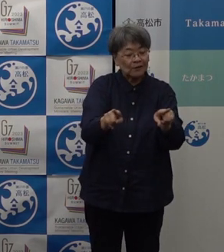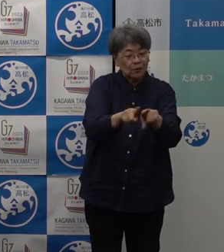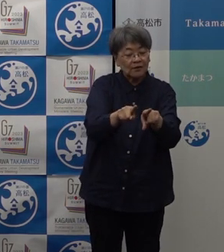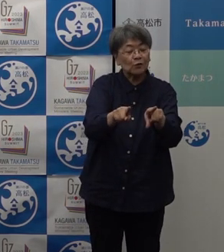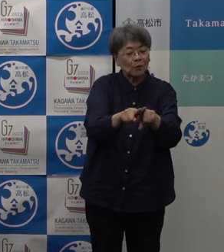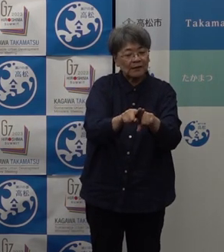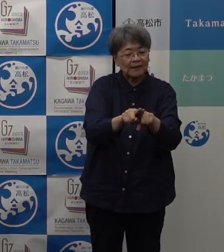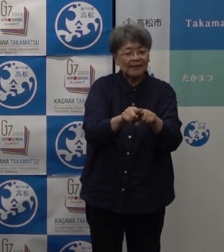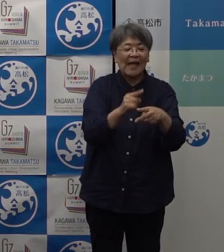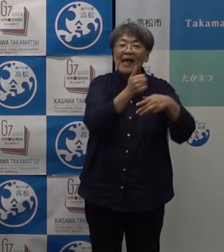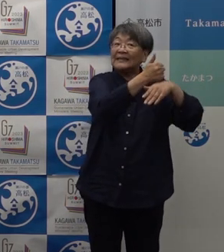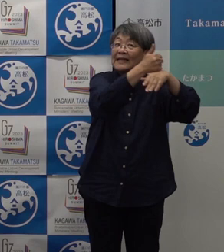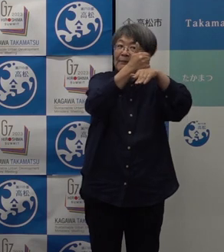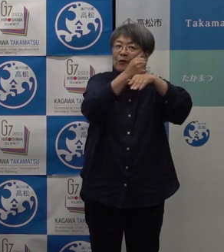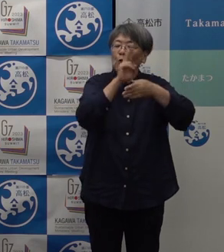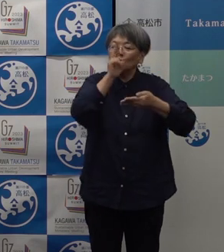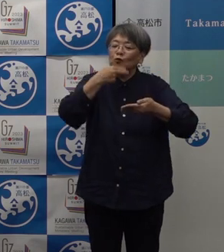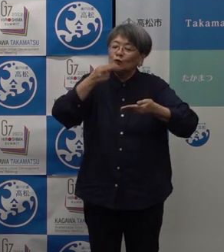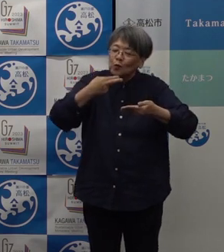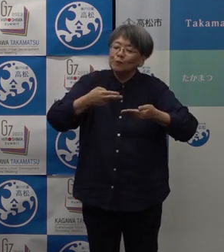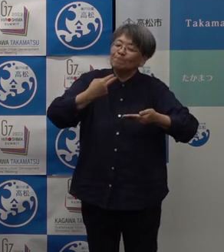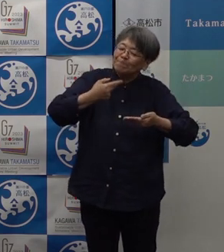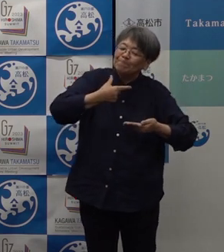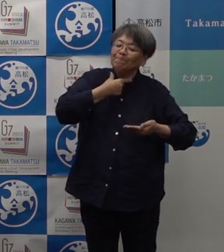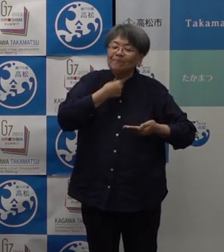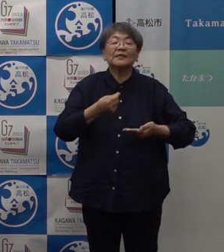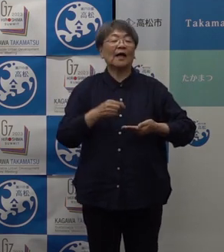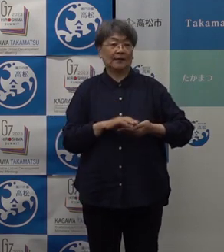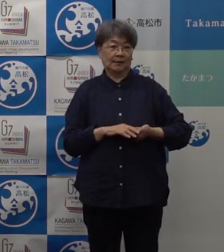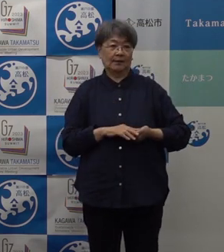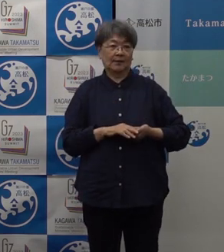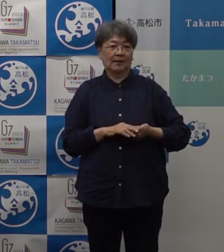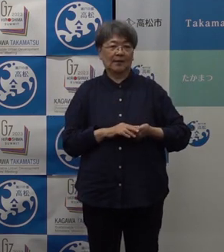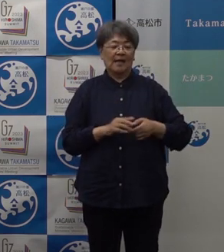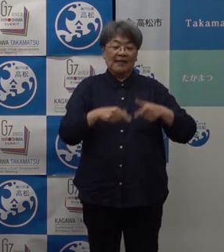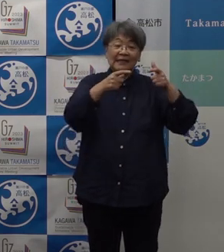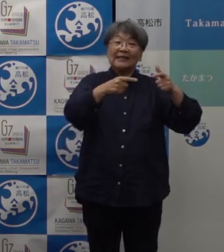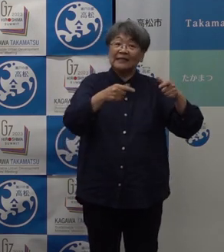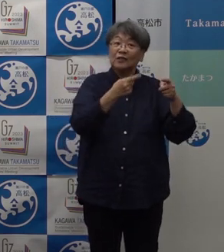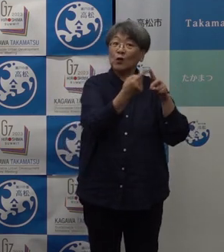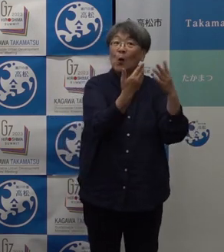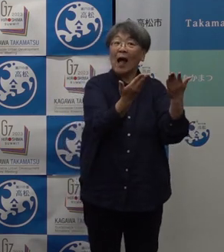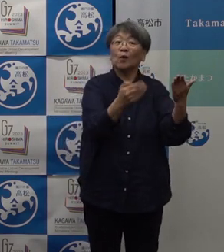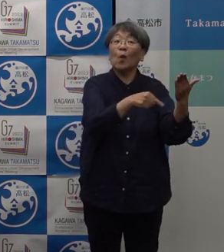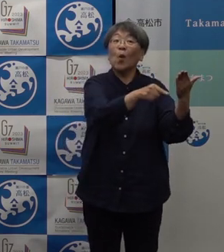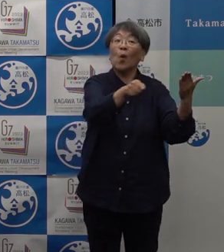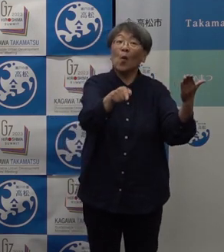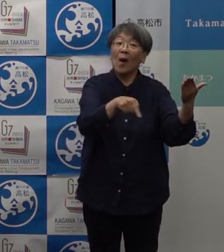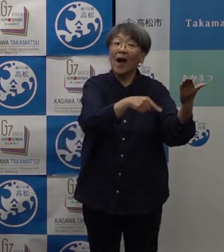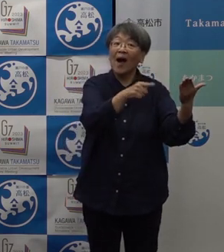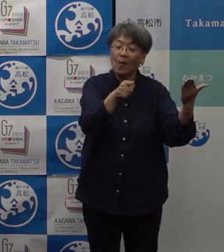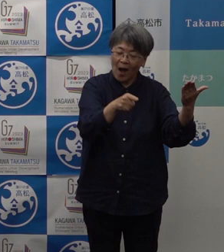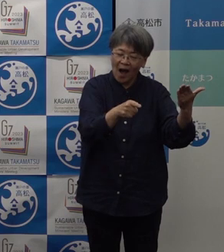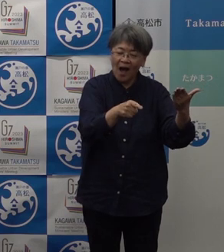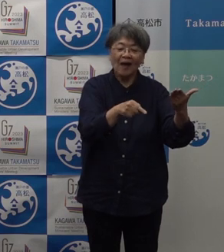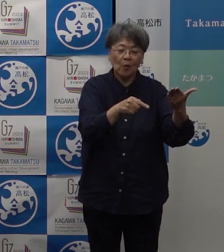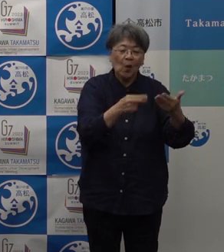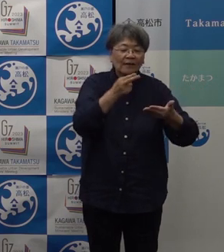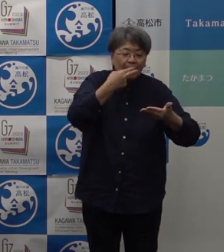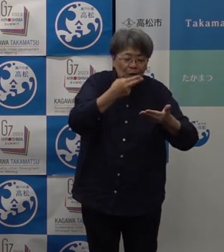緒にサミット給食を楽しみたいと思います。北南小学校でございの献立とし